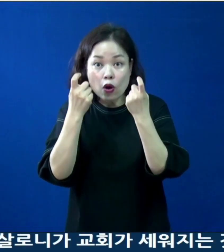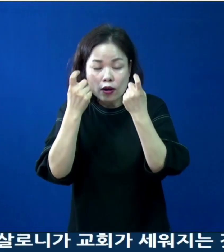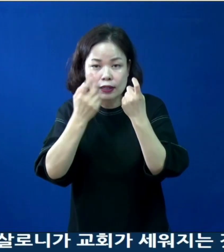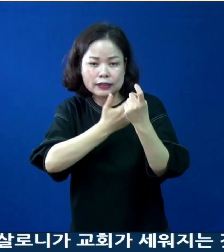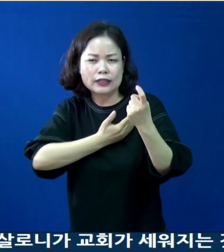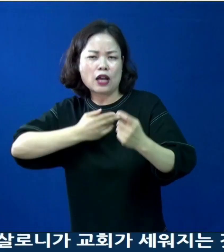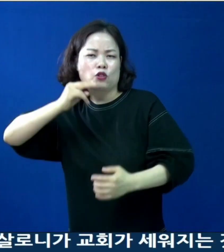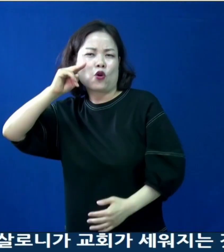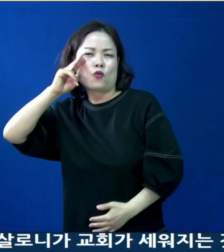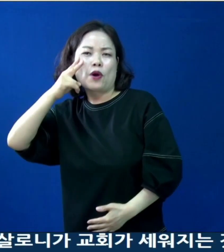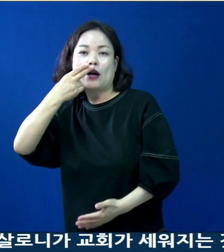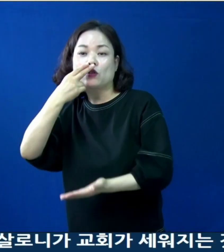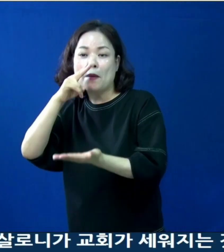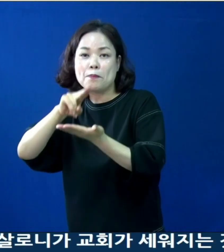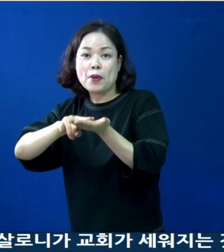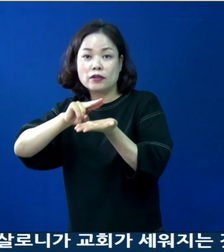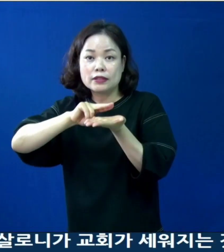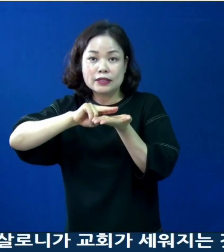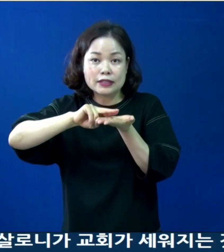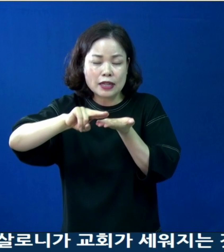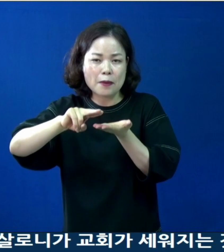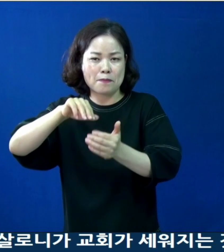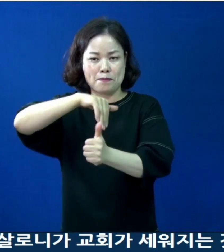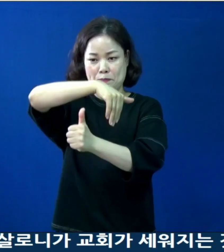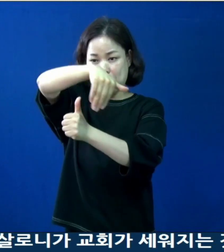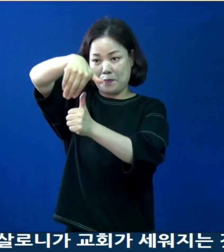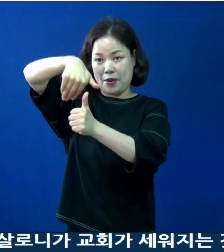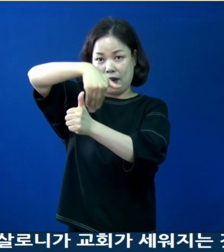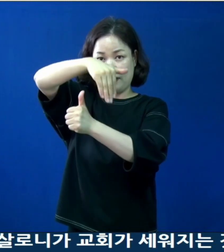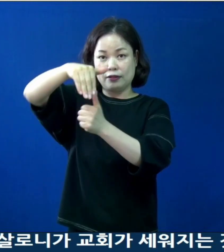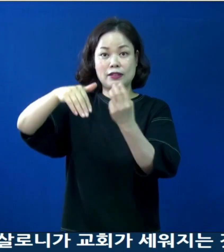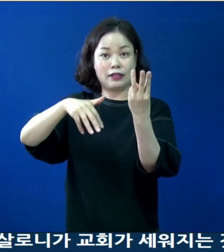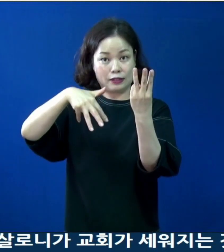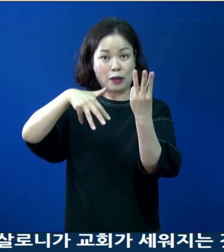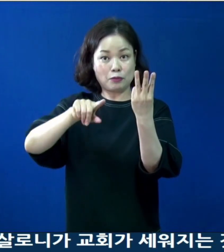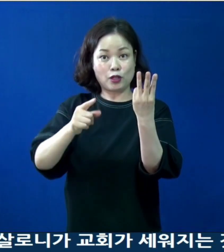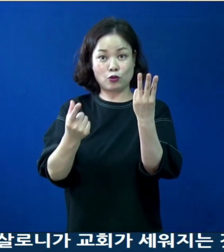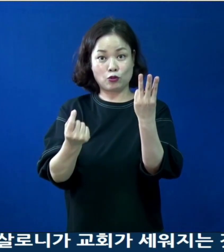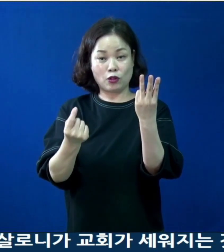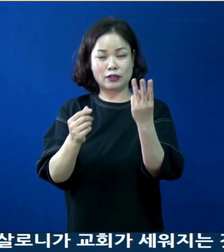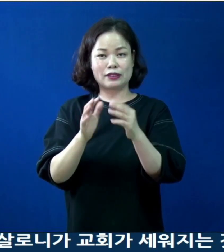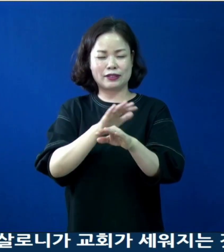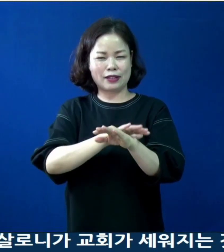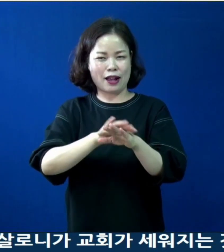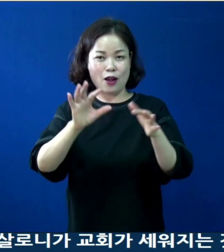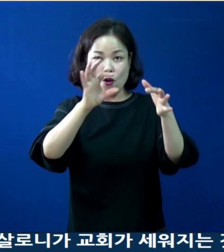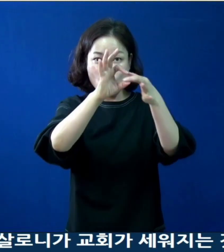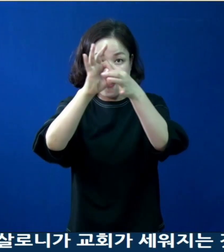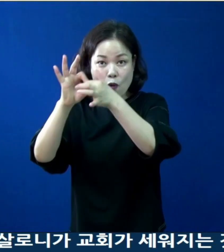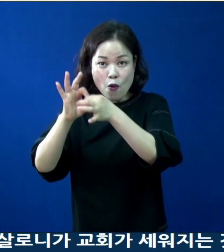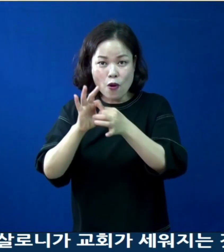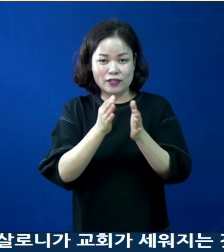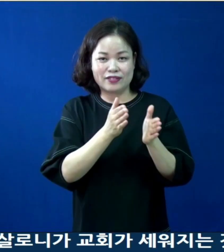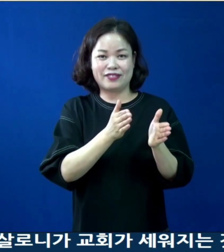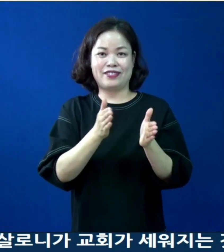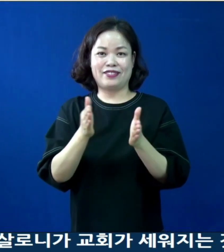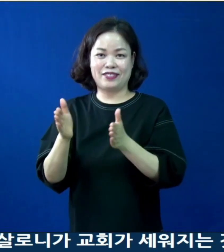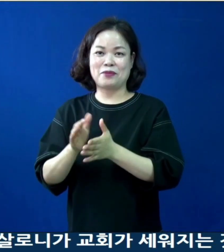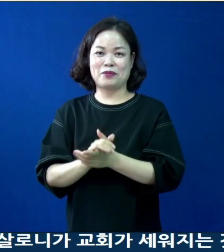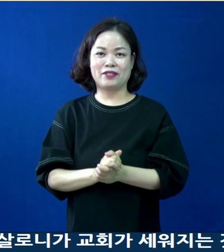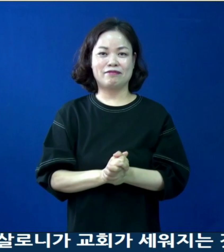사도 바울의 편지의 배경들이 또 되기도 합니다. 3차 전도 여행도 그렇고요. 이제 그거를 잘 연결해서 우리가 정리해두면